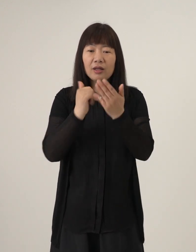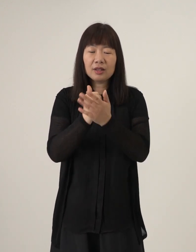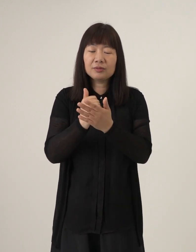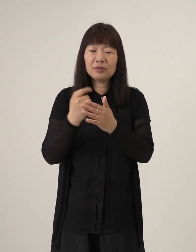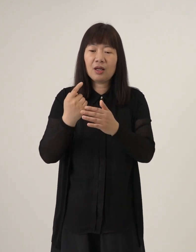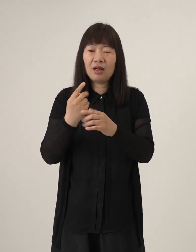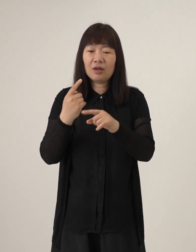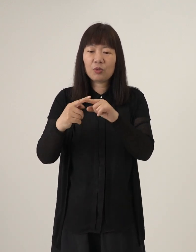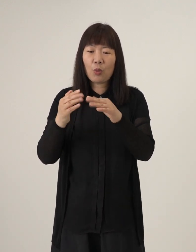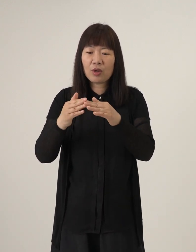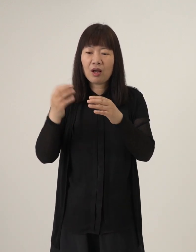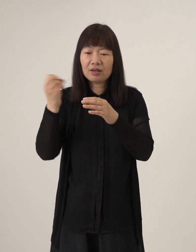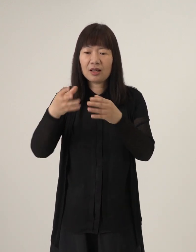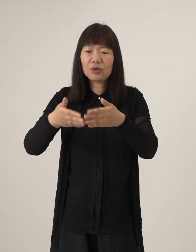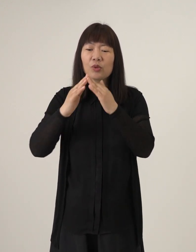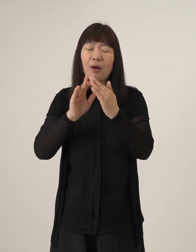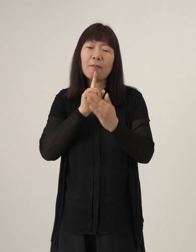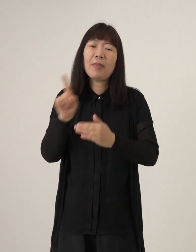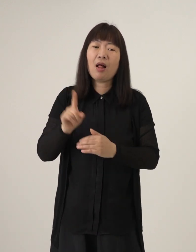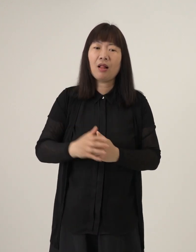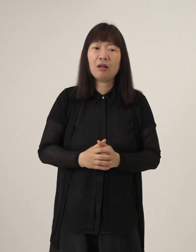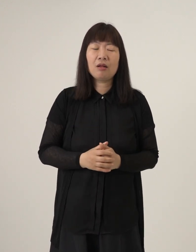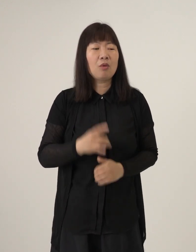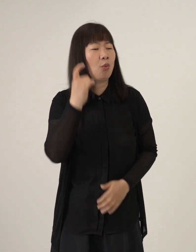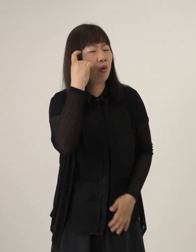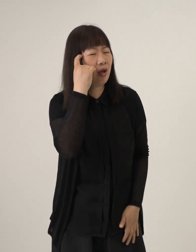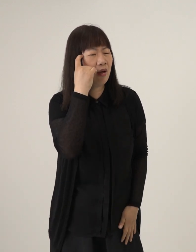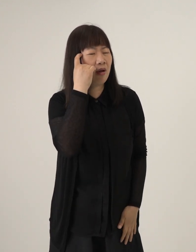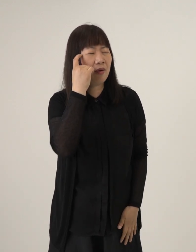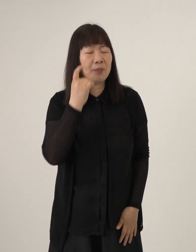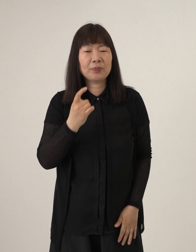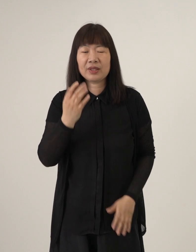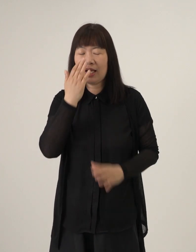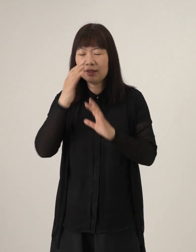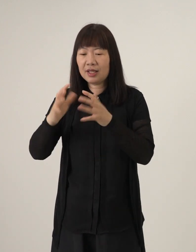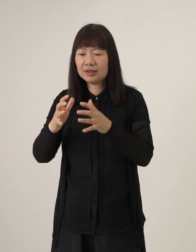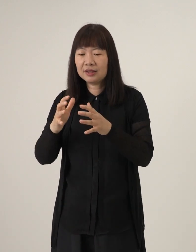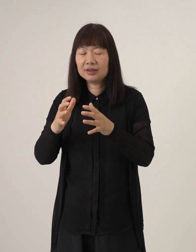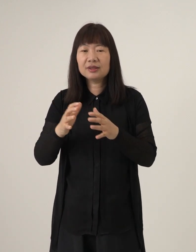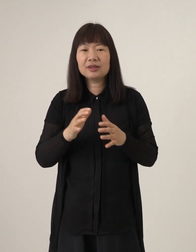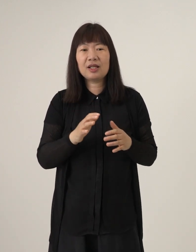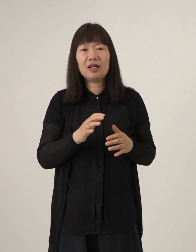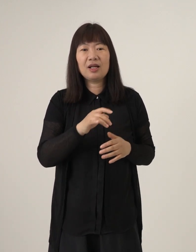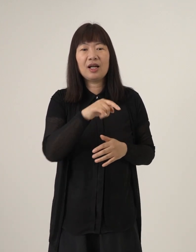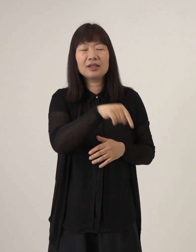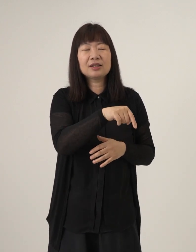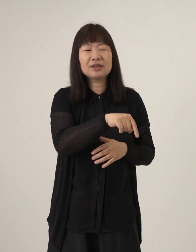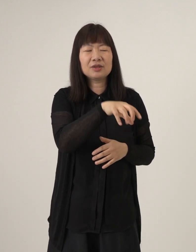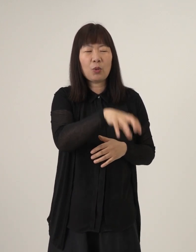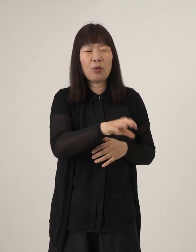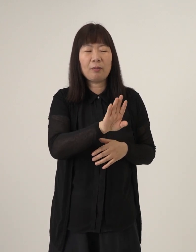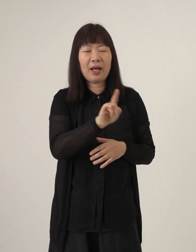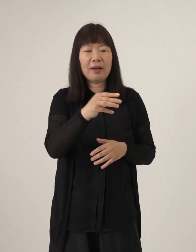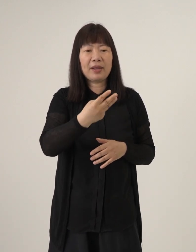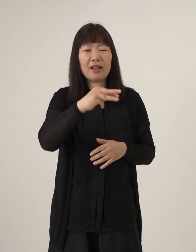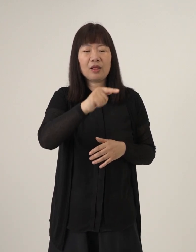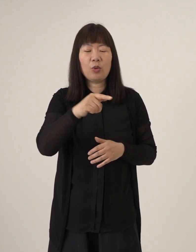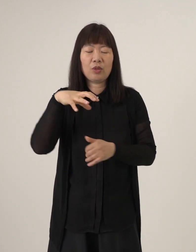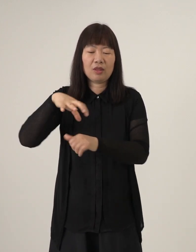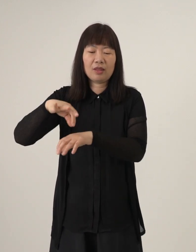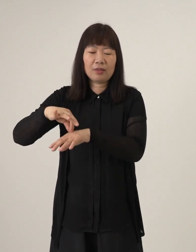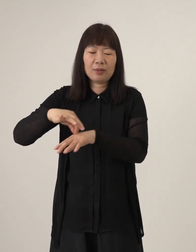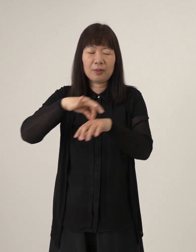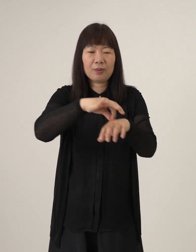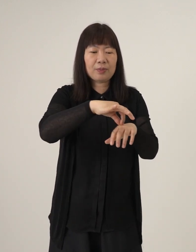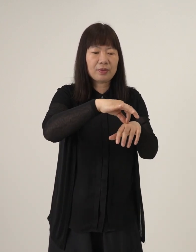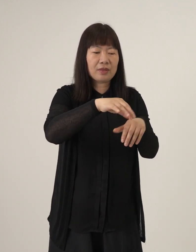왜? 자, 보세요. 그들이 그 땅에 70년 가까이 있었어요. 수십 년 있었어요.